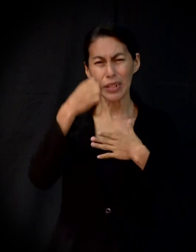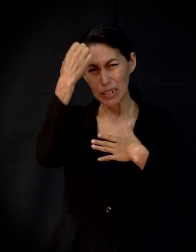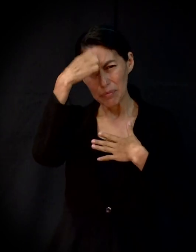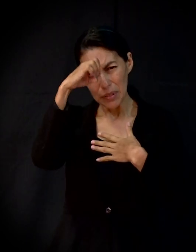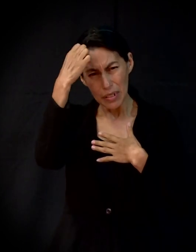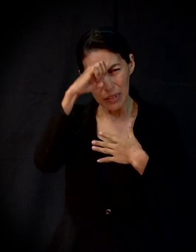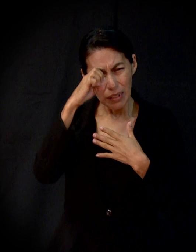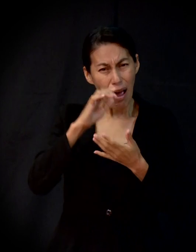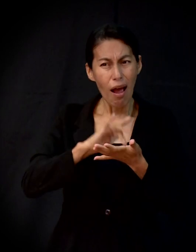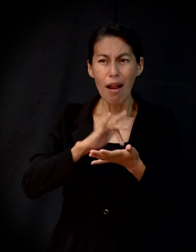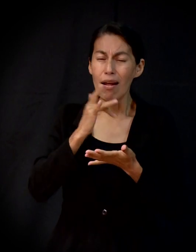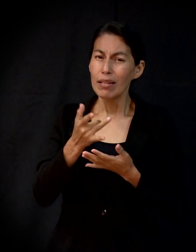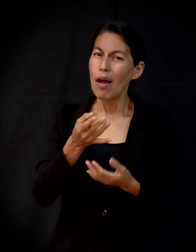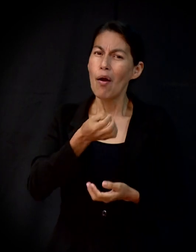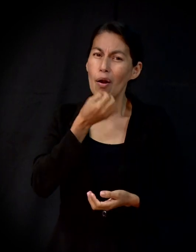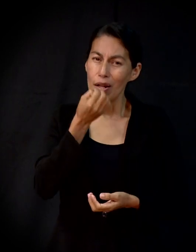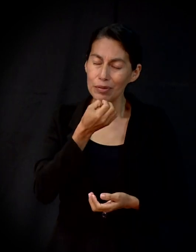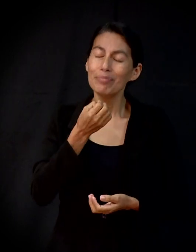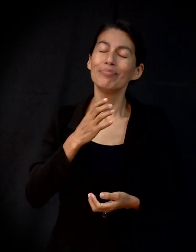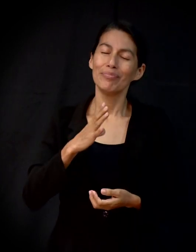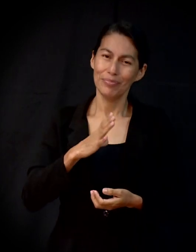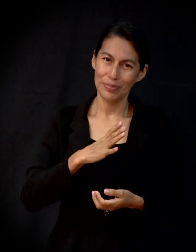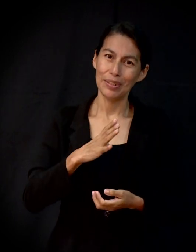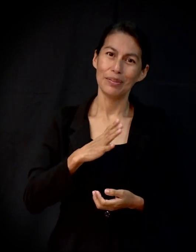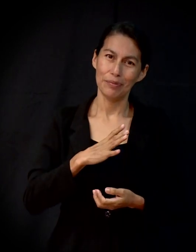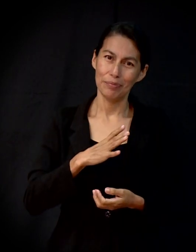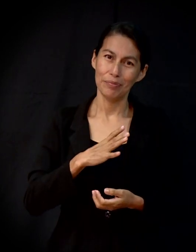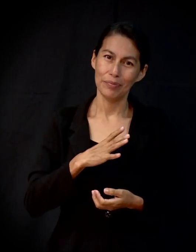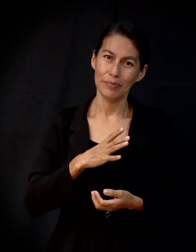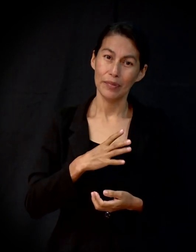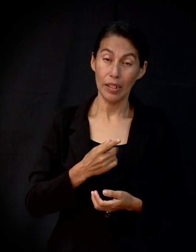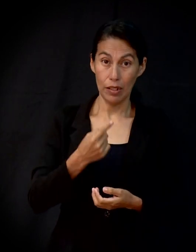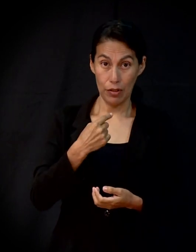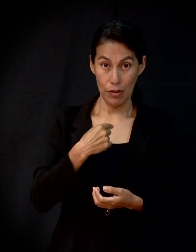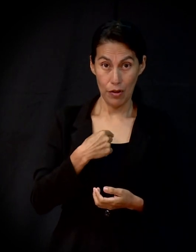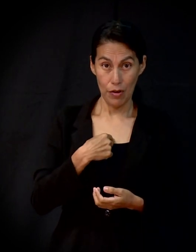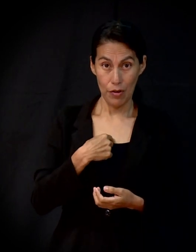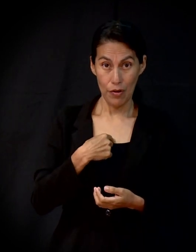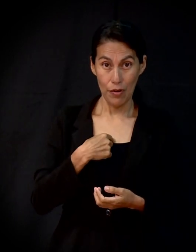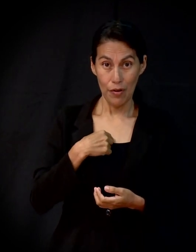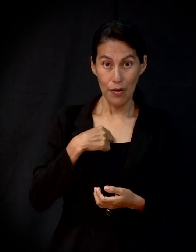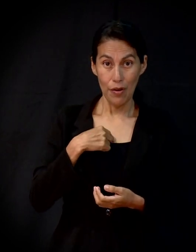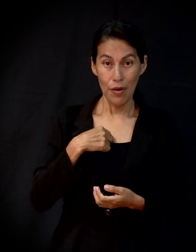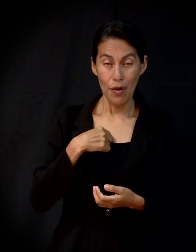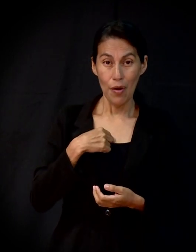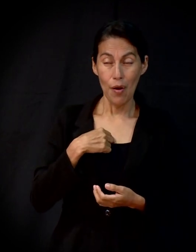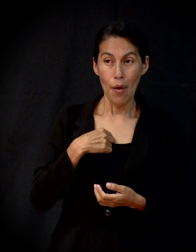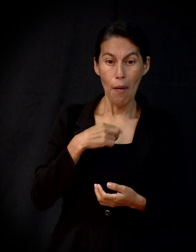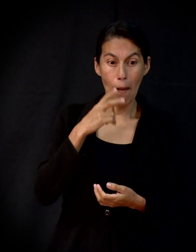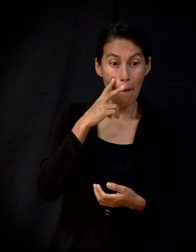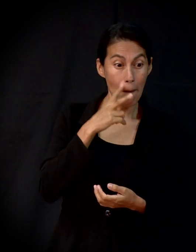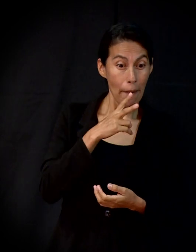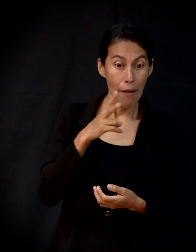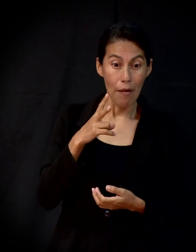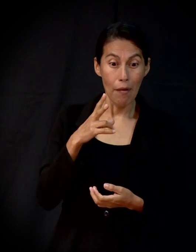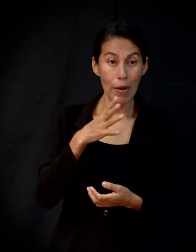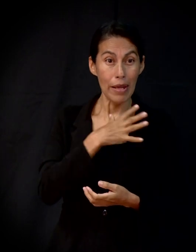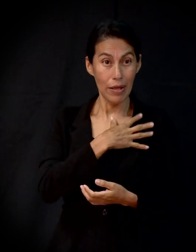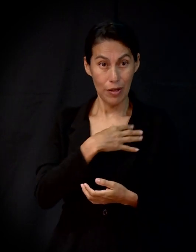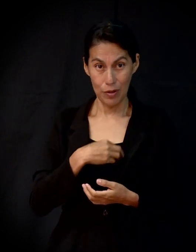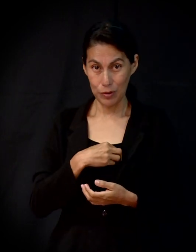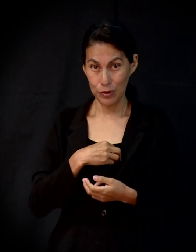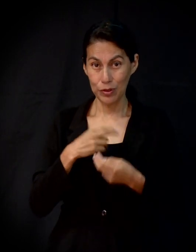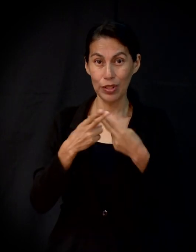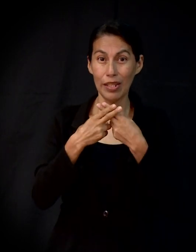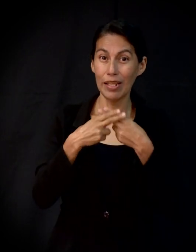de la oración, pero me siento muy feliz de que ahora mis hijos y también